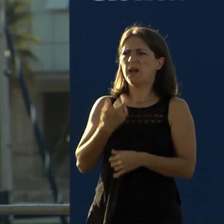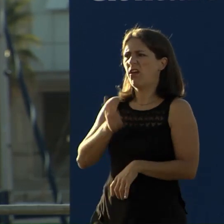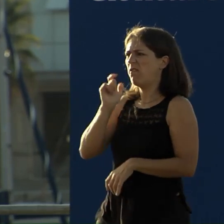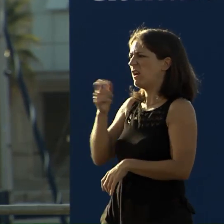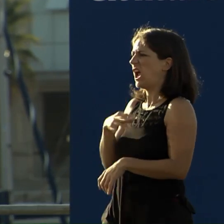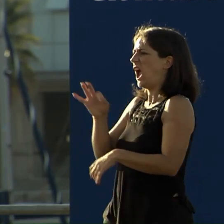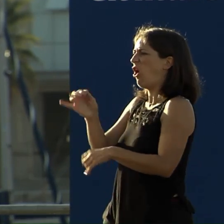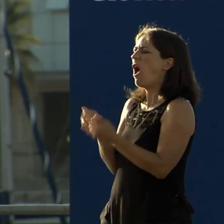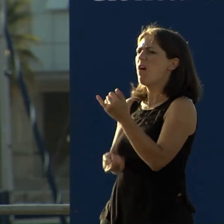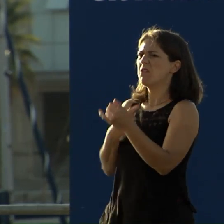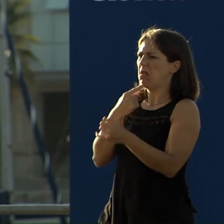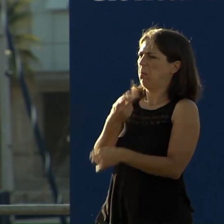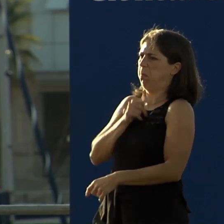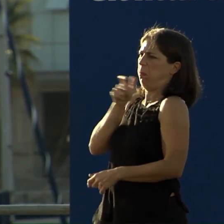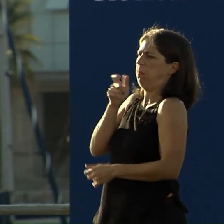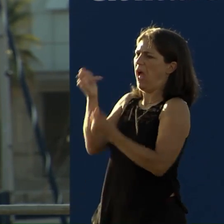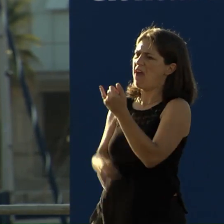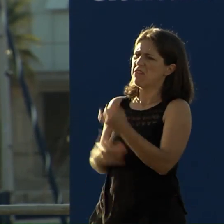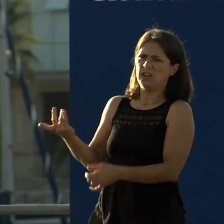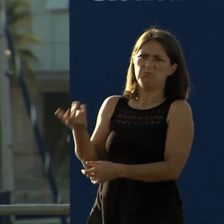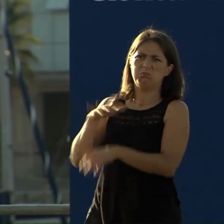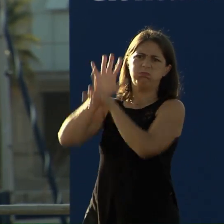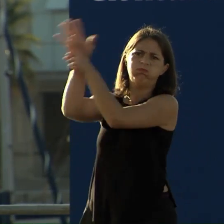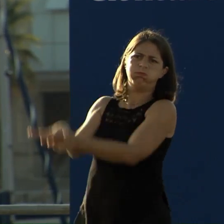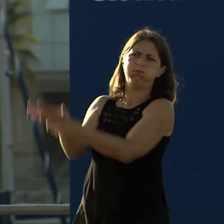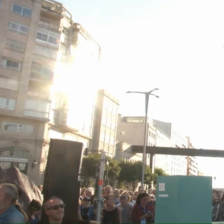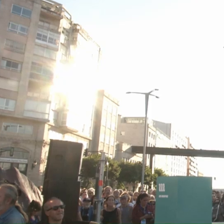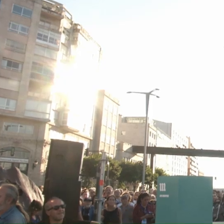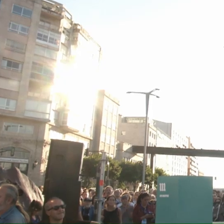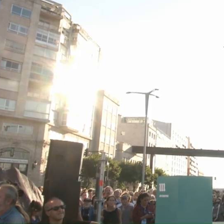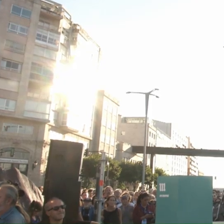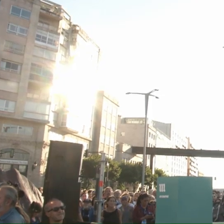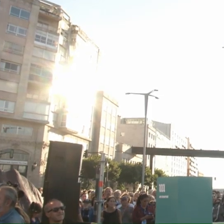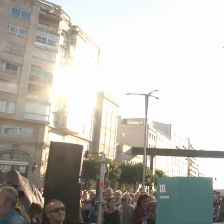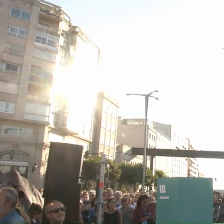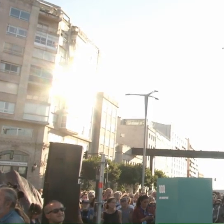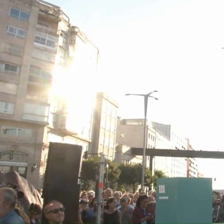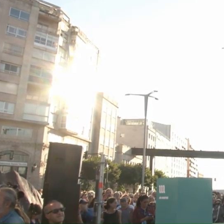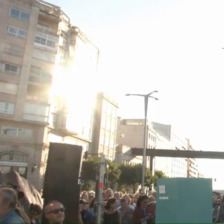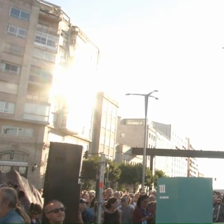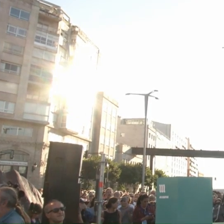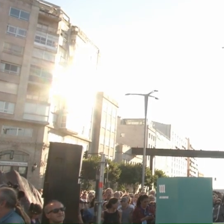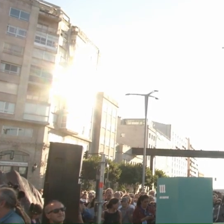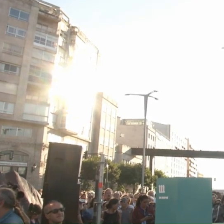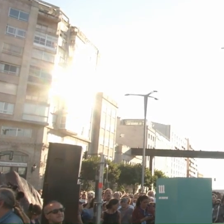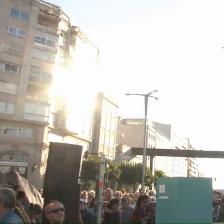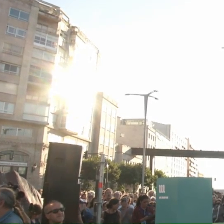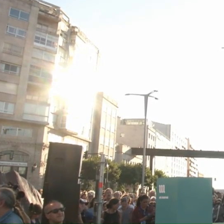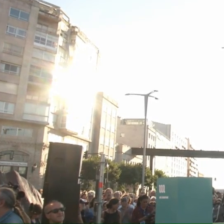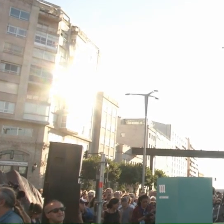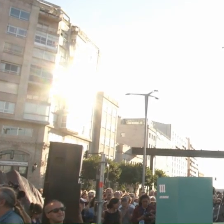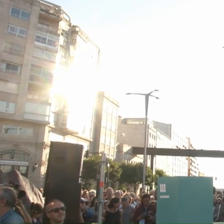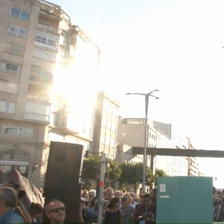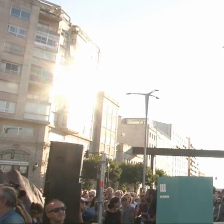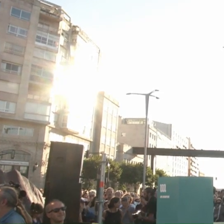frijol. Y hablando de la brigada de demolición. Que ese es el lenguaje del cambio. Que ese es el lenguaje que politiza el dolor.